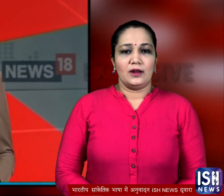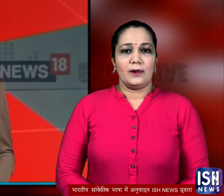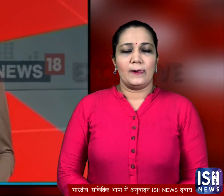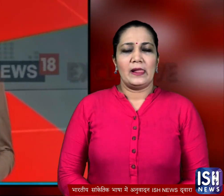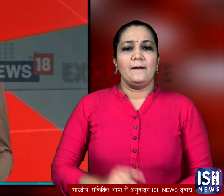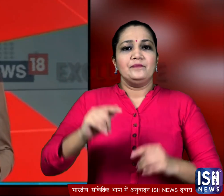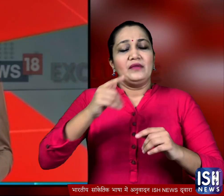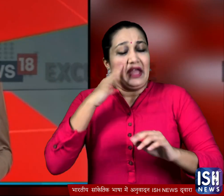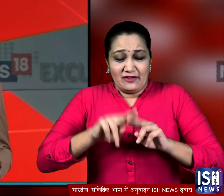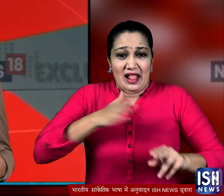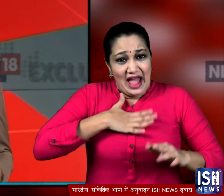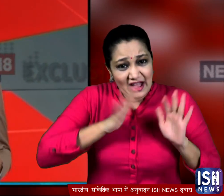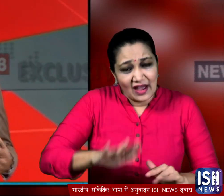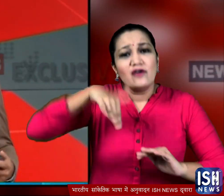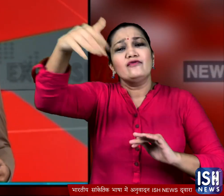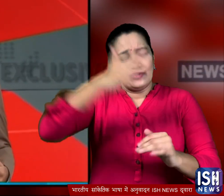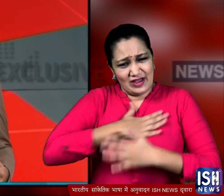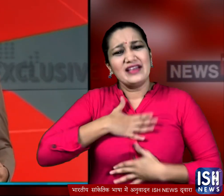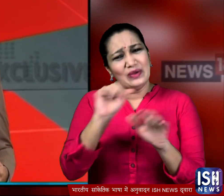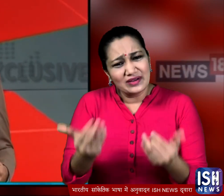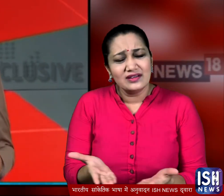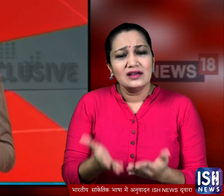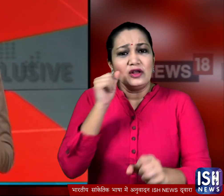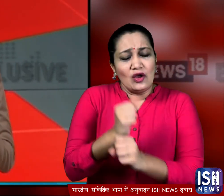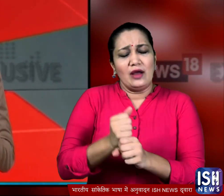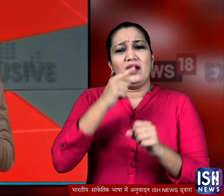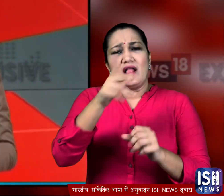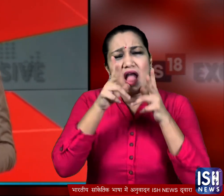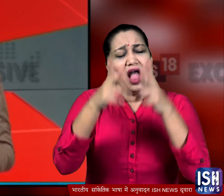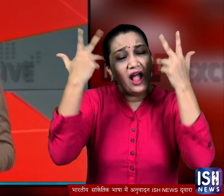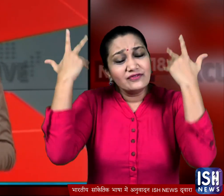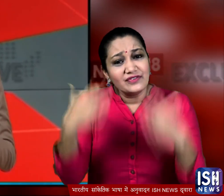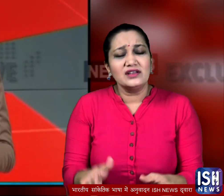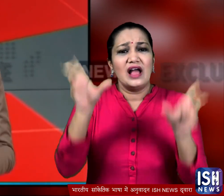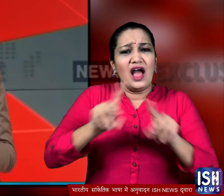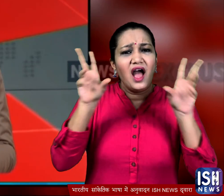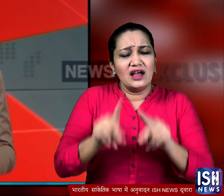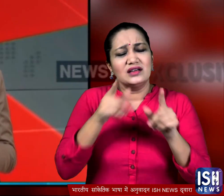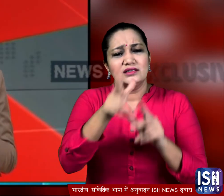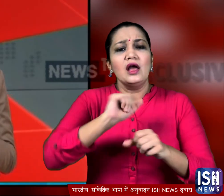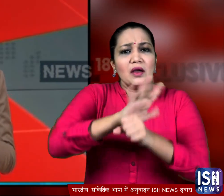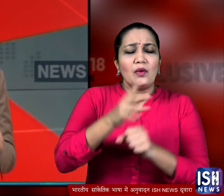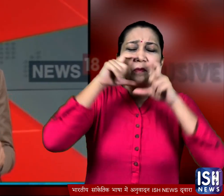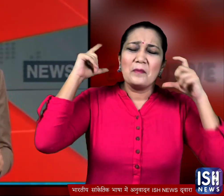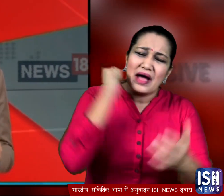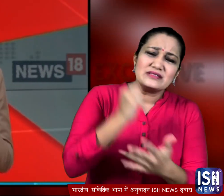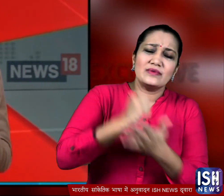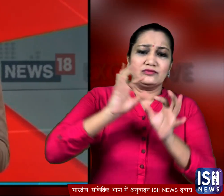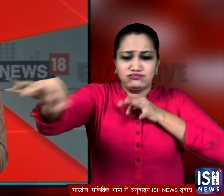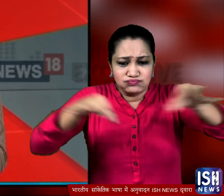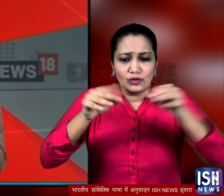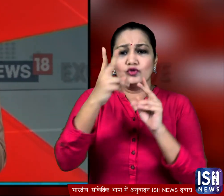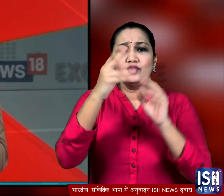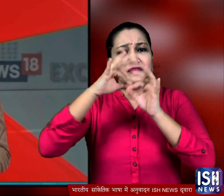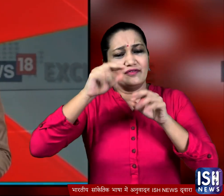बात यह कि जान रही तो मौज मस्ती बाद में भी हो सकती है। सरकार ये बात कह कर थक चुकी है कि कोरोना से बचने के लिए मास्क पहनना, 2 गज